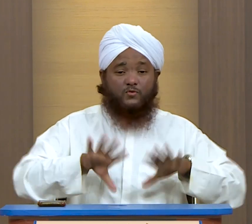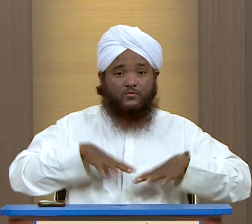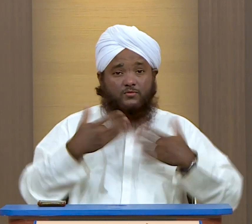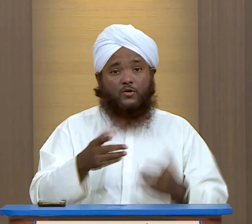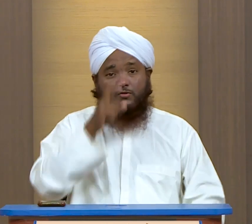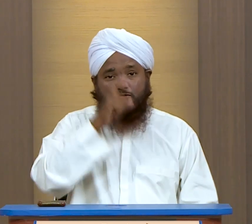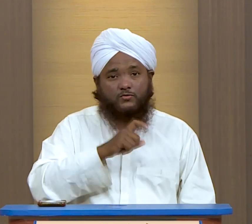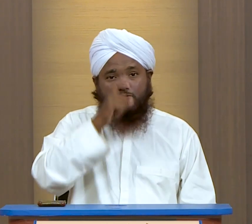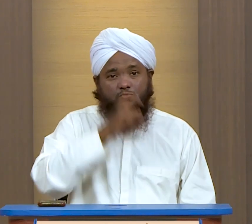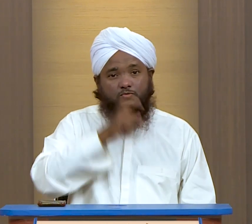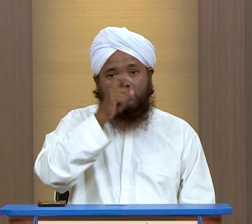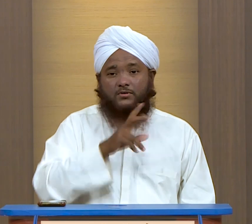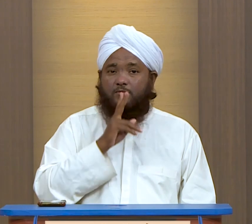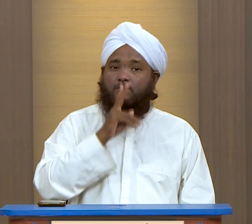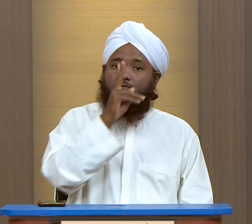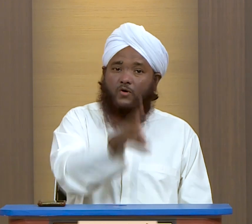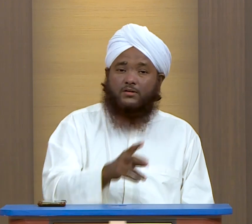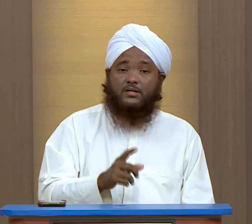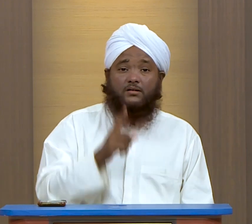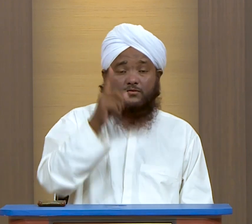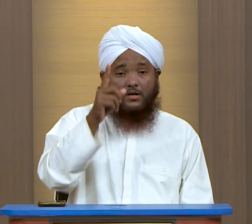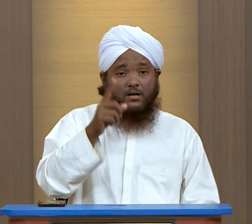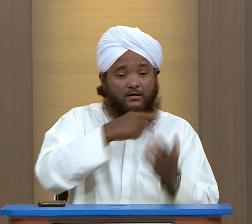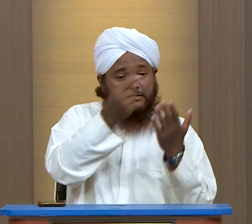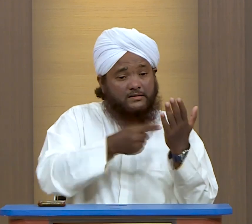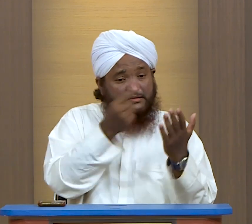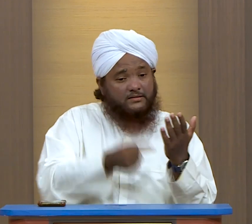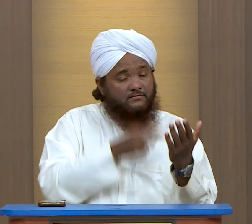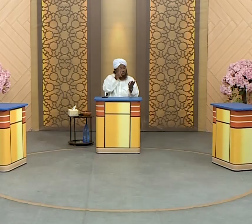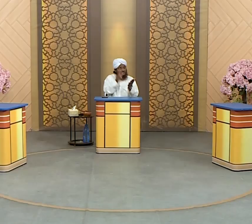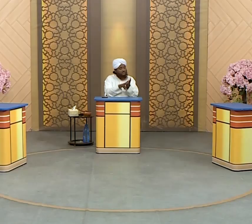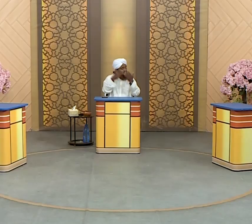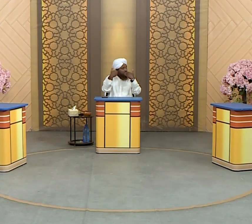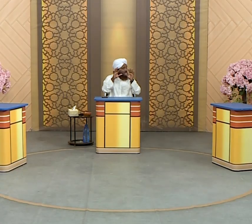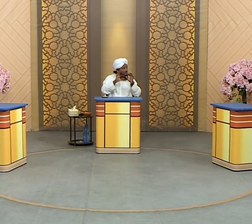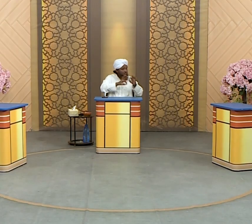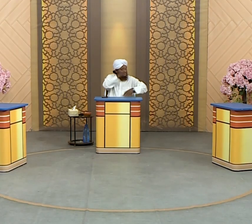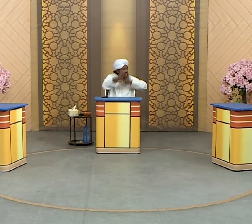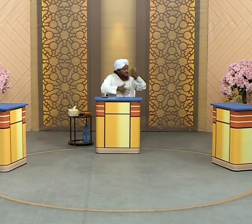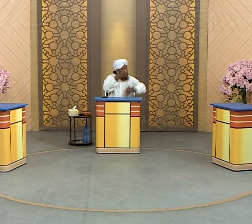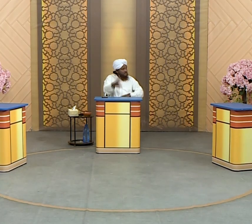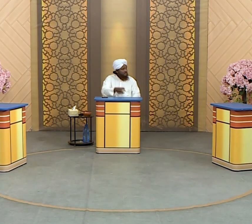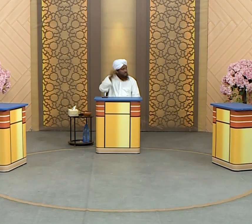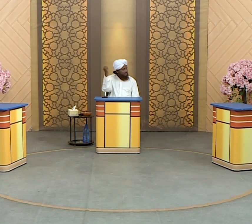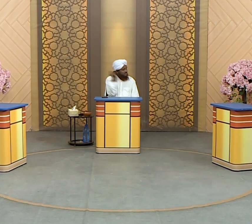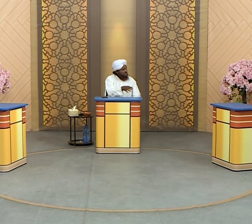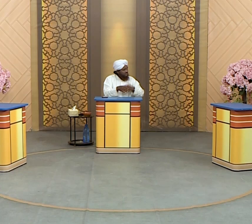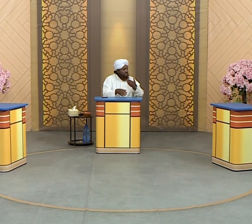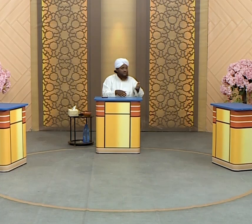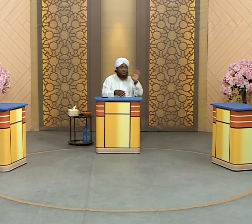والا اللہ پاک کے ہاں بہت بڑا جھوٹا لکھ دیا جاتا ہے اور جہنم کا مستحق ہو جاتا ہے۔ آئیے جھوٹ کی